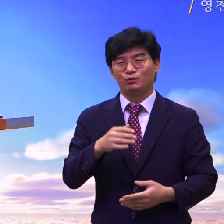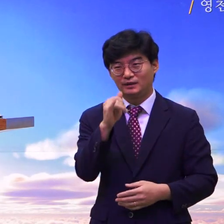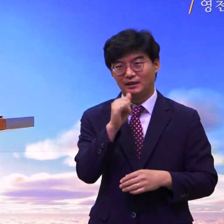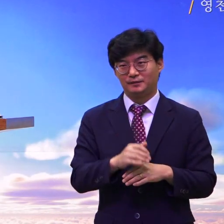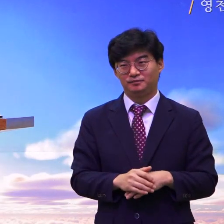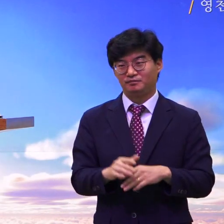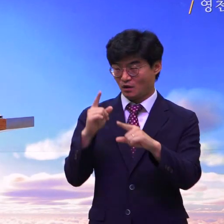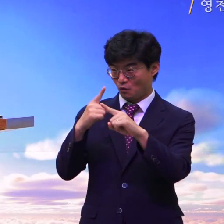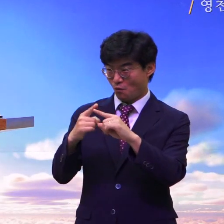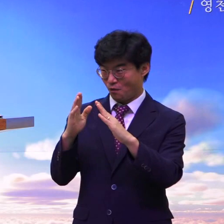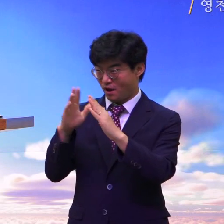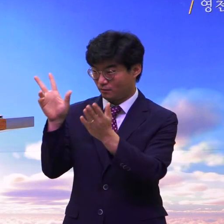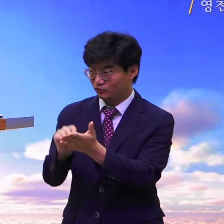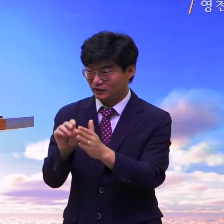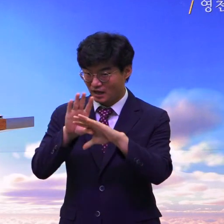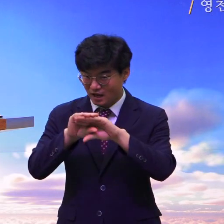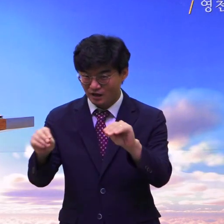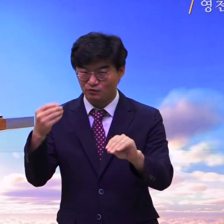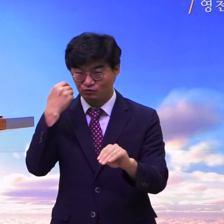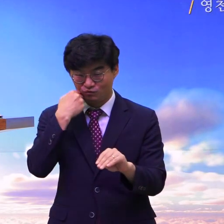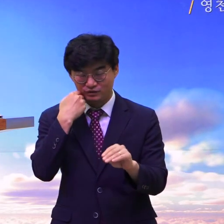바로 예수 그리스도죠.